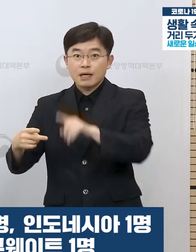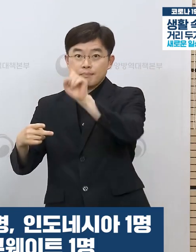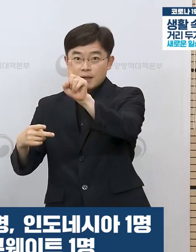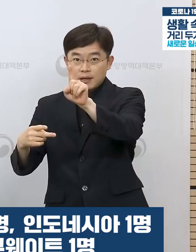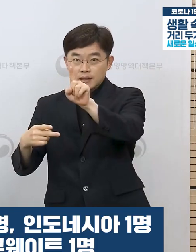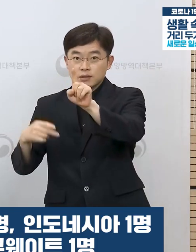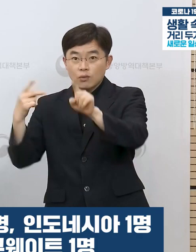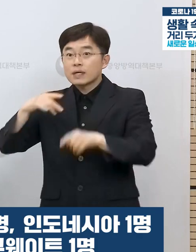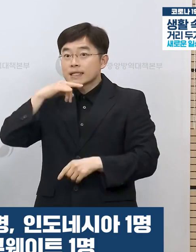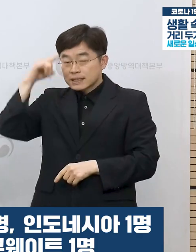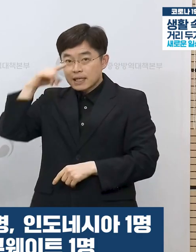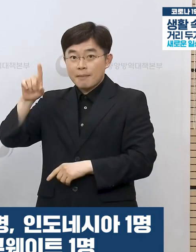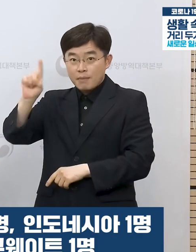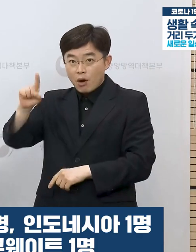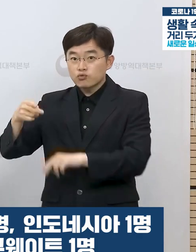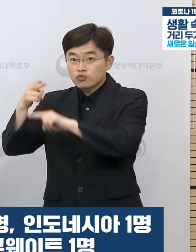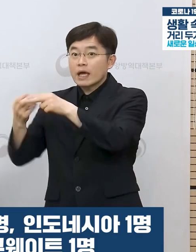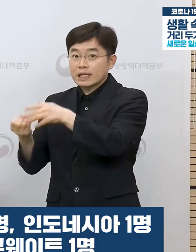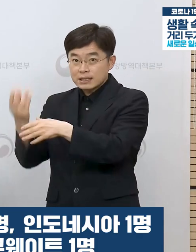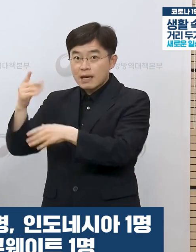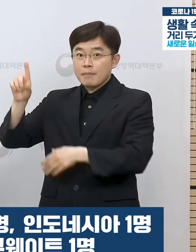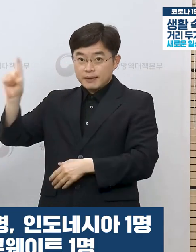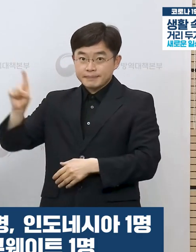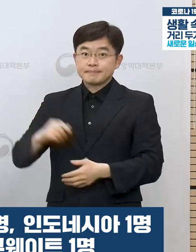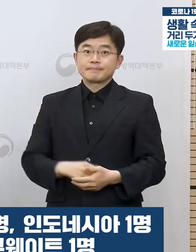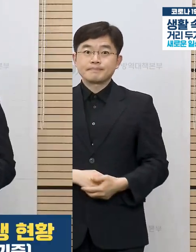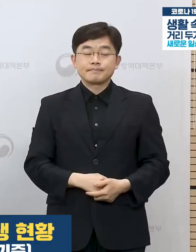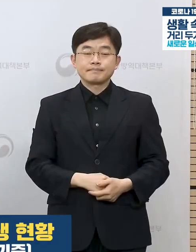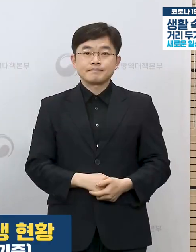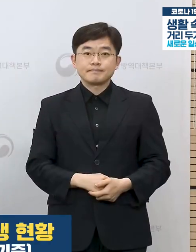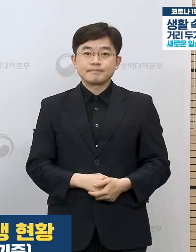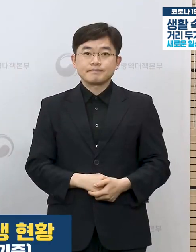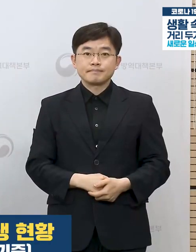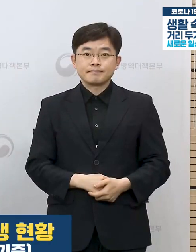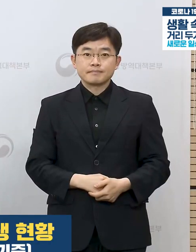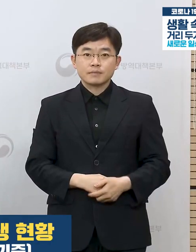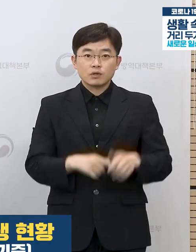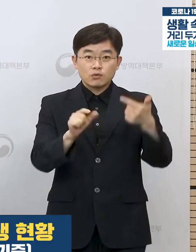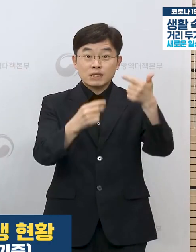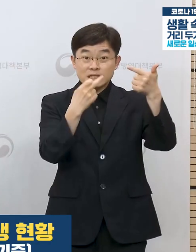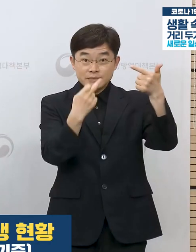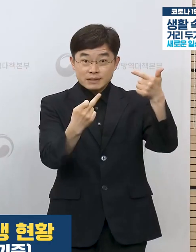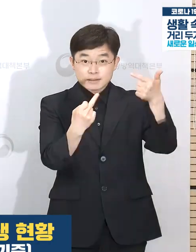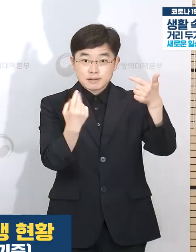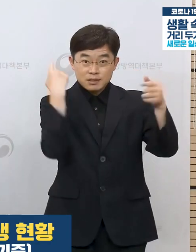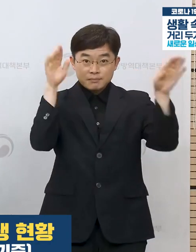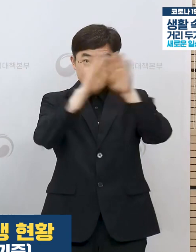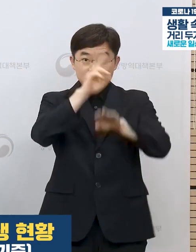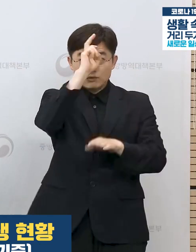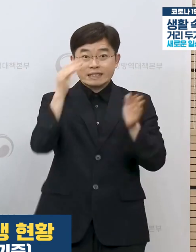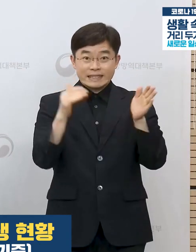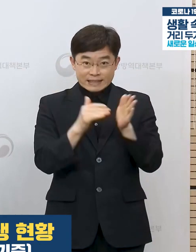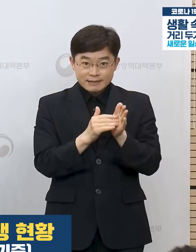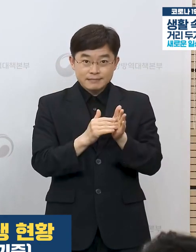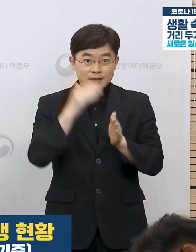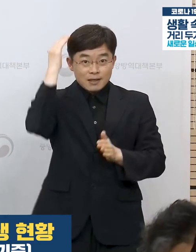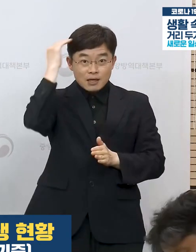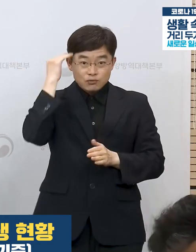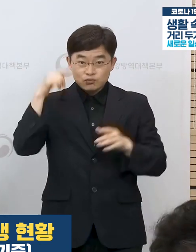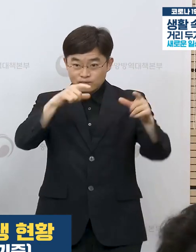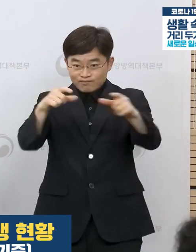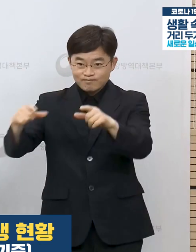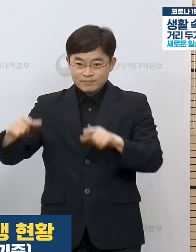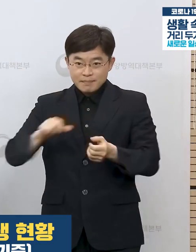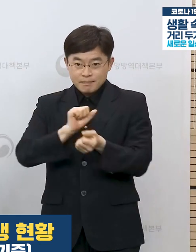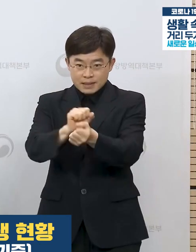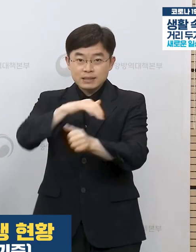1명, 카자흐스탄 1명, 쿠웨이트 1명이었습니다. 6월 12일 12시 기준으로 국내 주요 발생 현황에